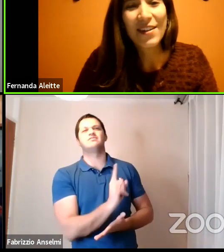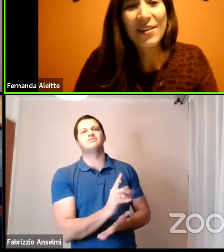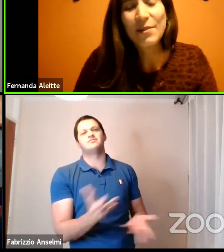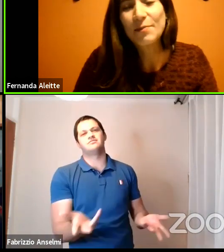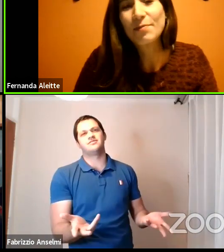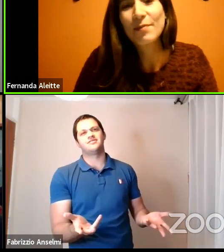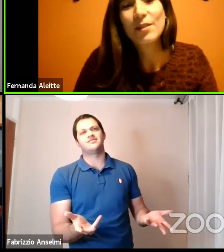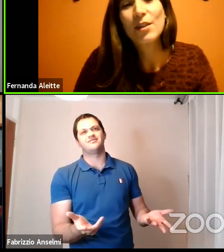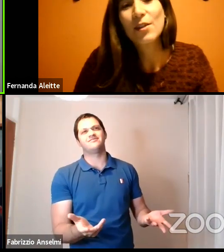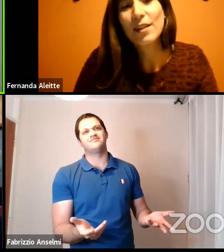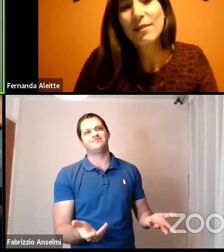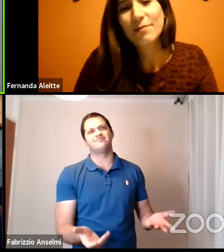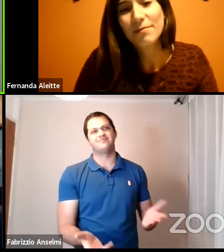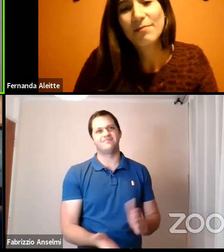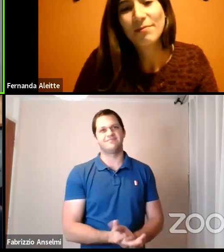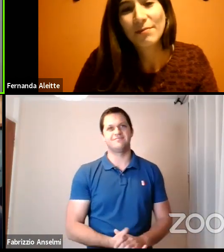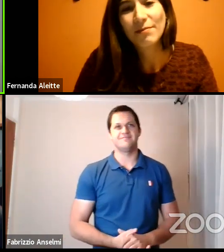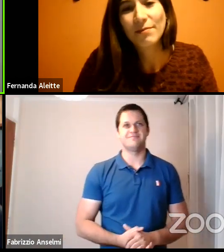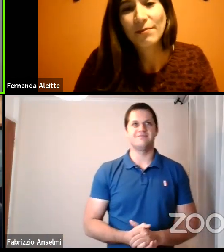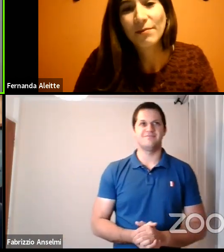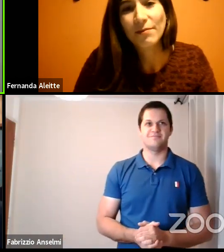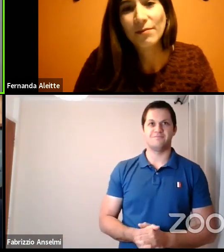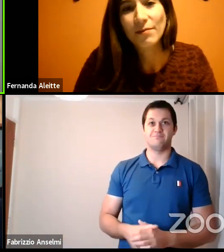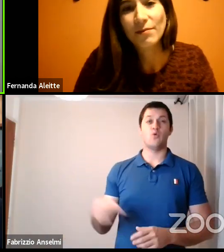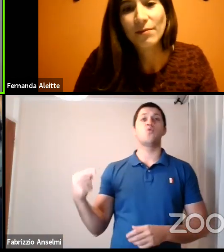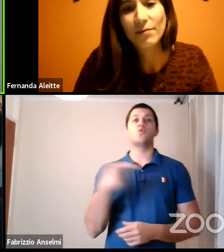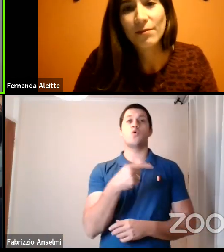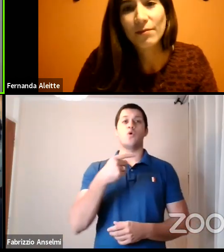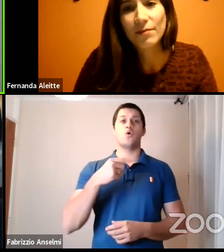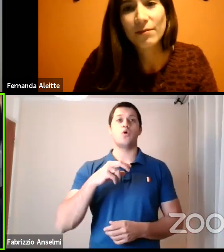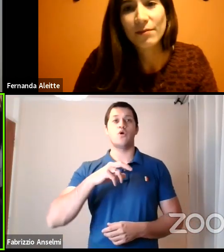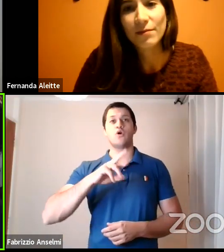Pero... ¿Y Rodrigo? ¿Tú has visto esa brecha de género también? Yo